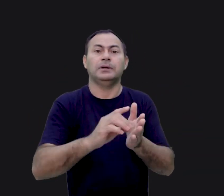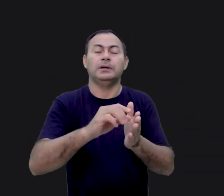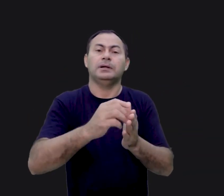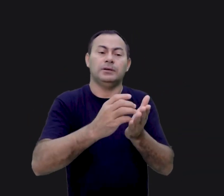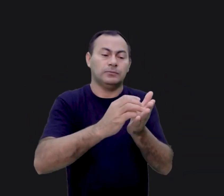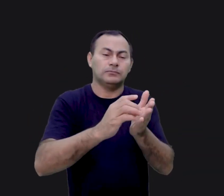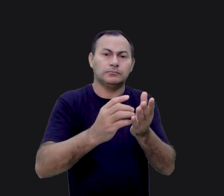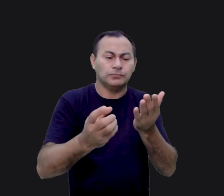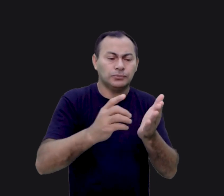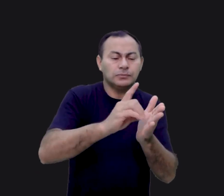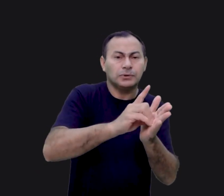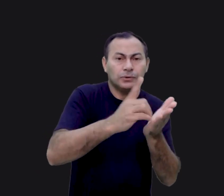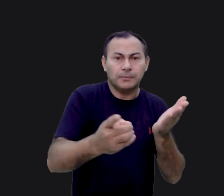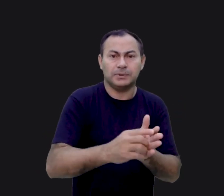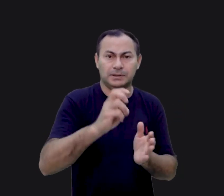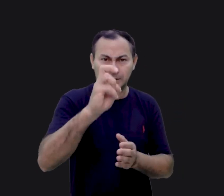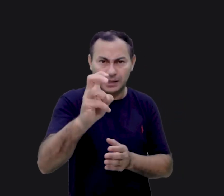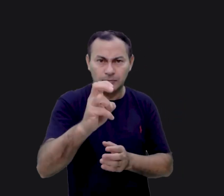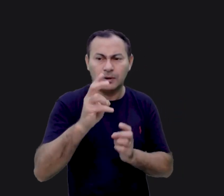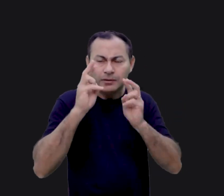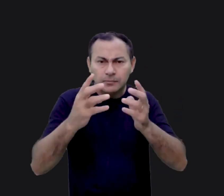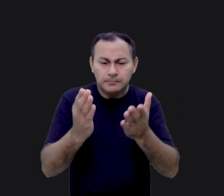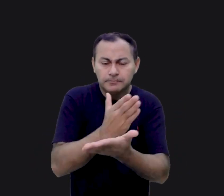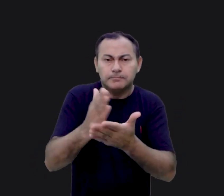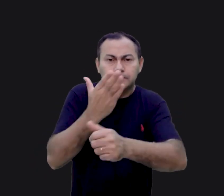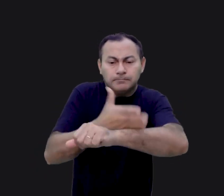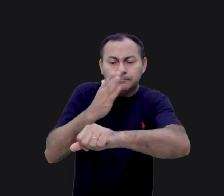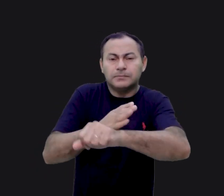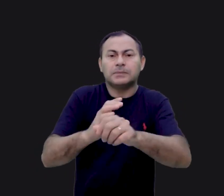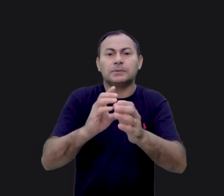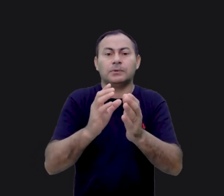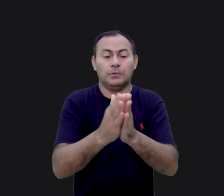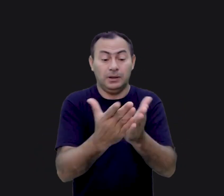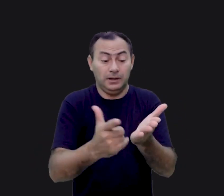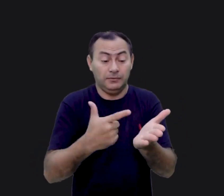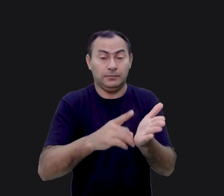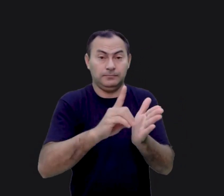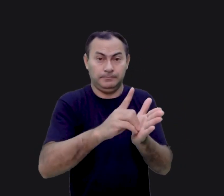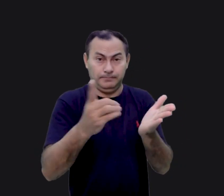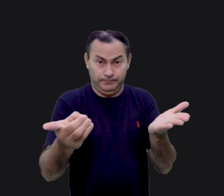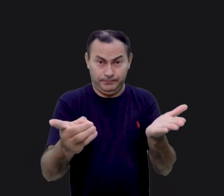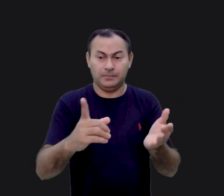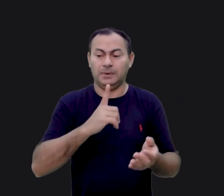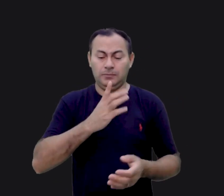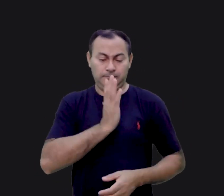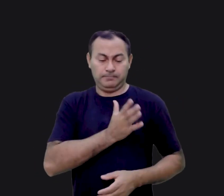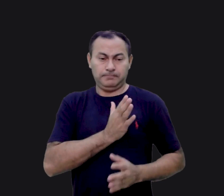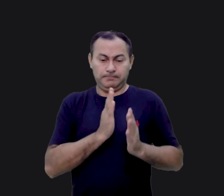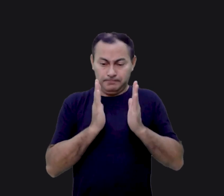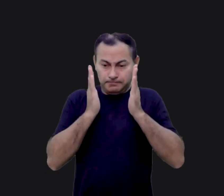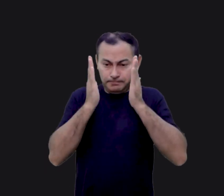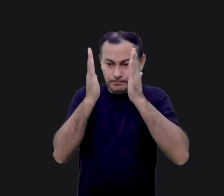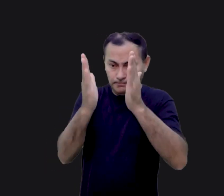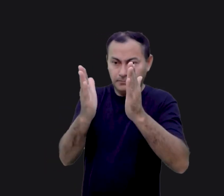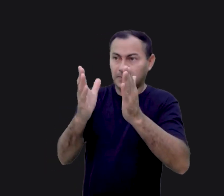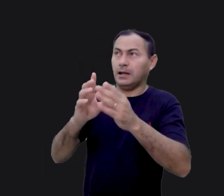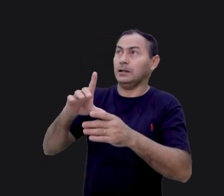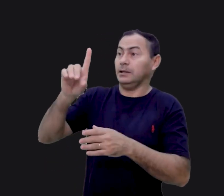Deuteronômio 5 você observará algumas aplicações em Deuteronômio para que eles tenham o coração voltado para mim